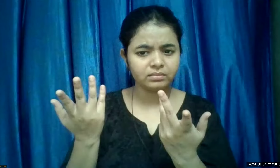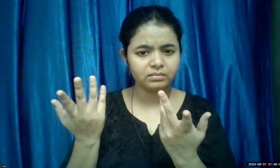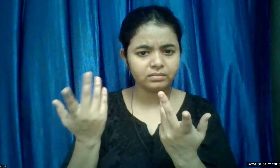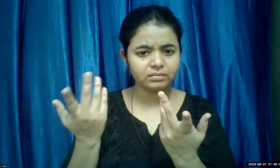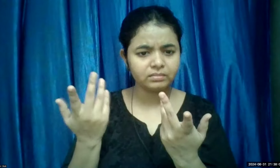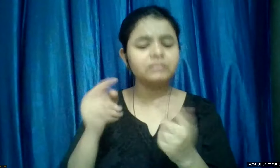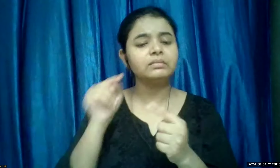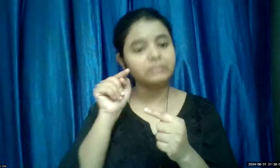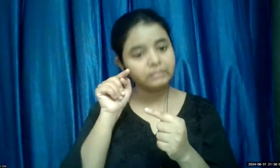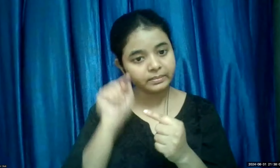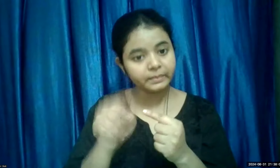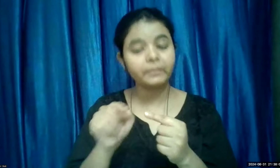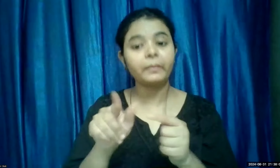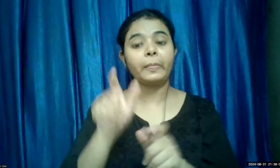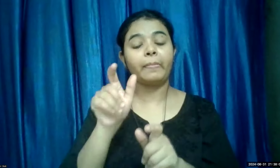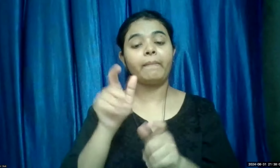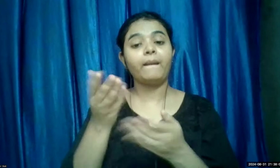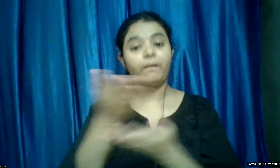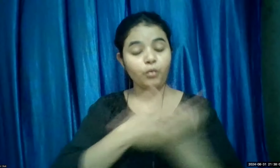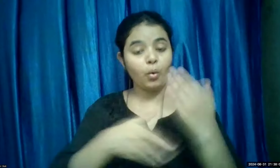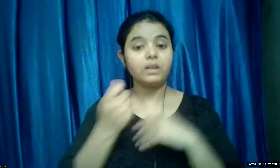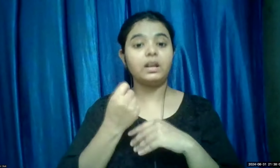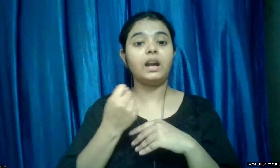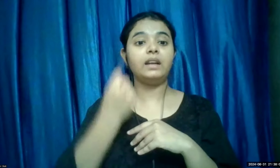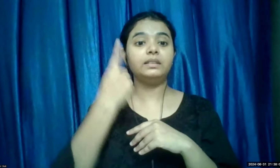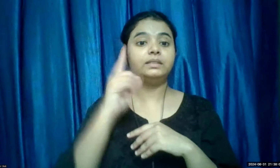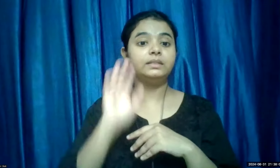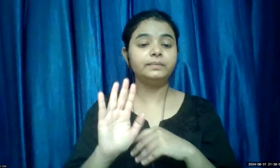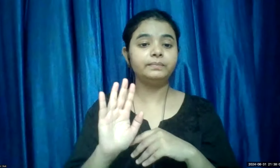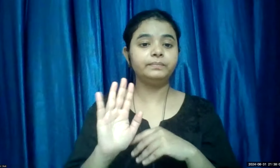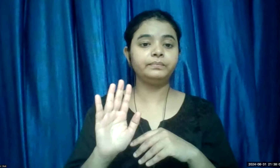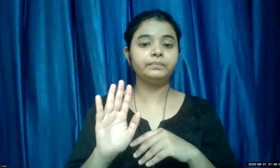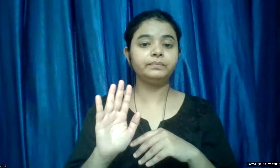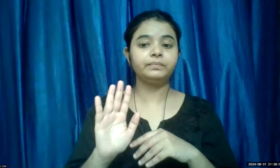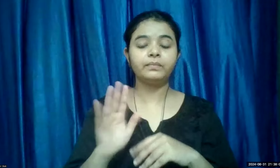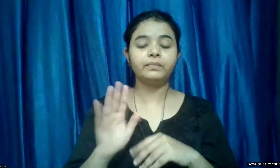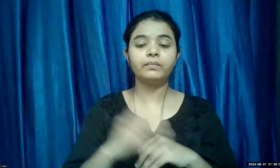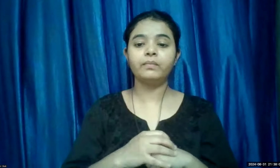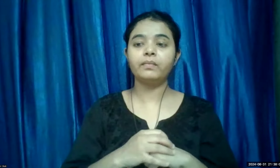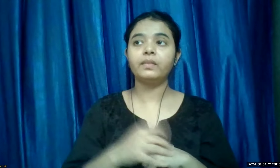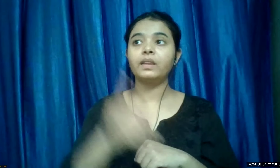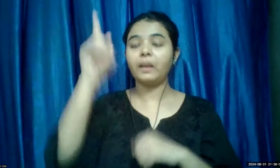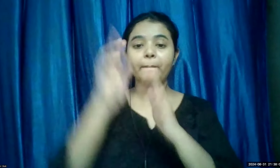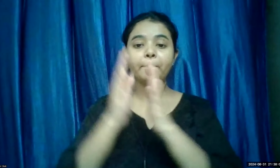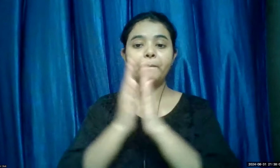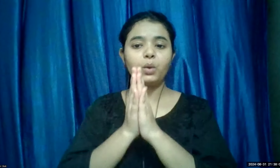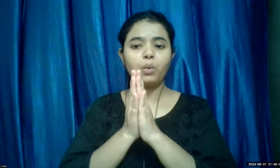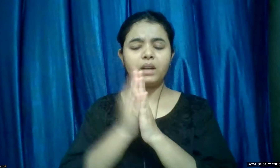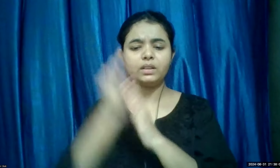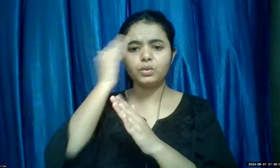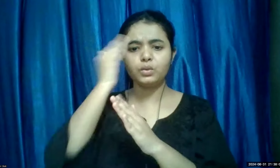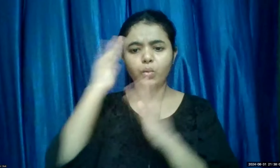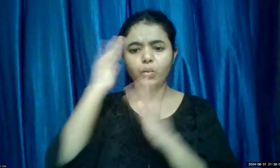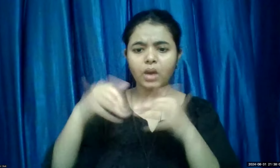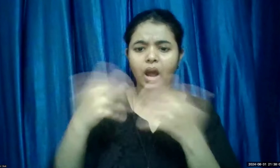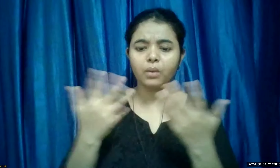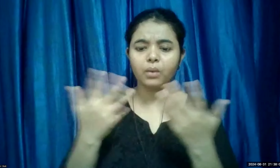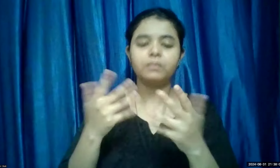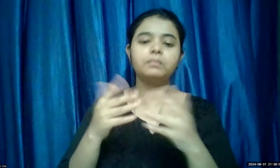तो इसीलिए ये बात समझनी आवश्यक है, भगवान को केवल और केवल भक्ति के द्वारा जाना जा सकता है, कोई और